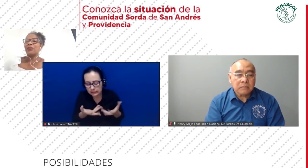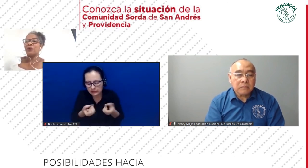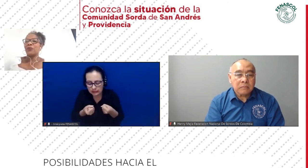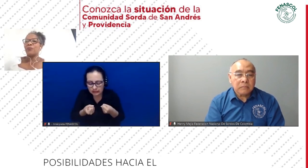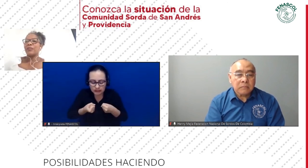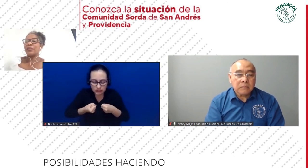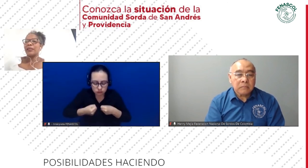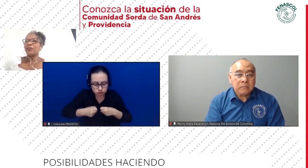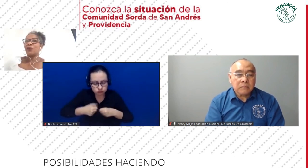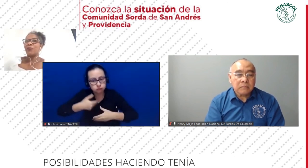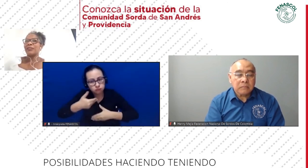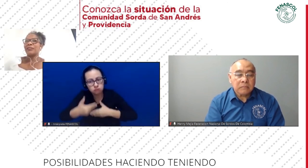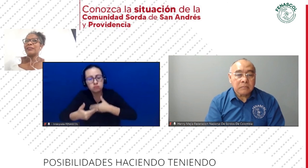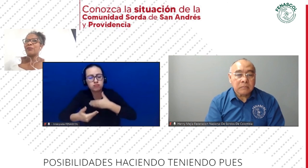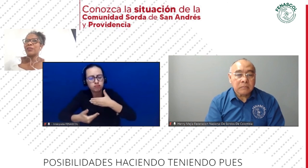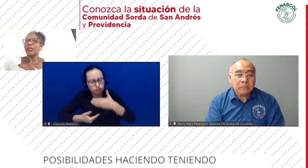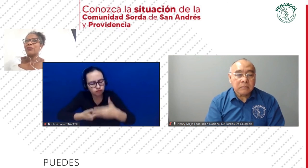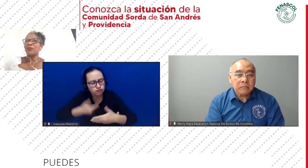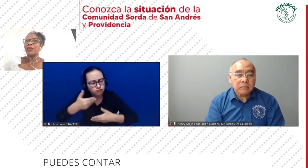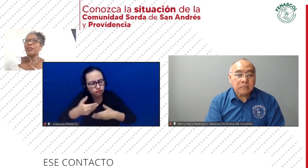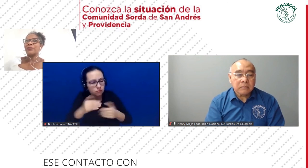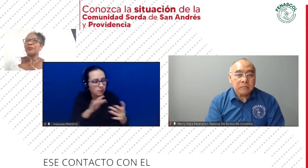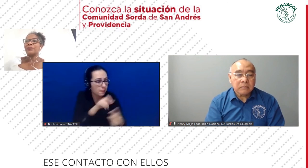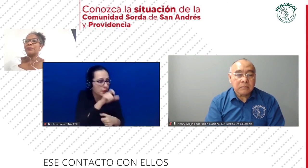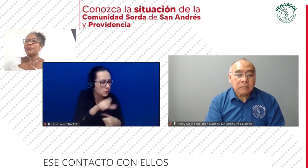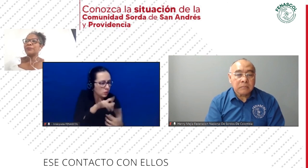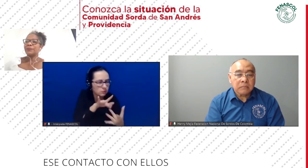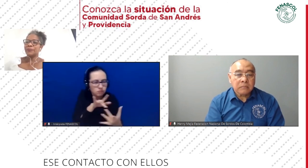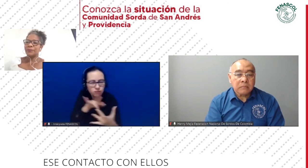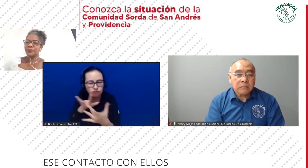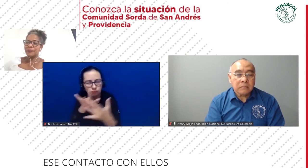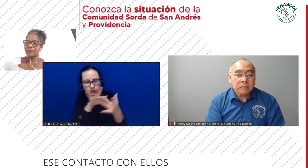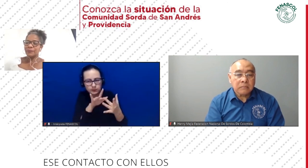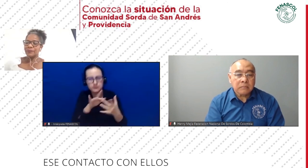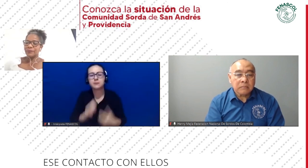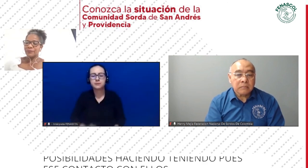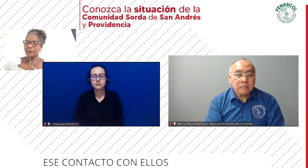haciendo teniendo pues ese contacto con ellos